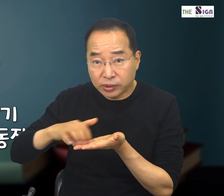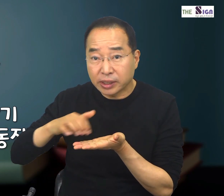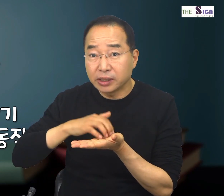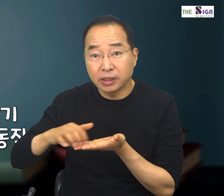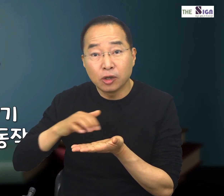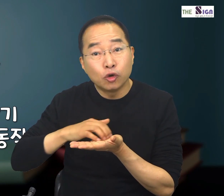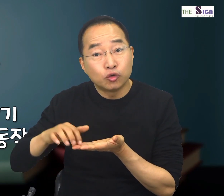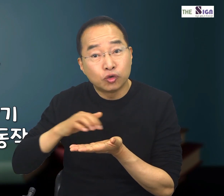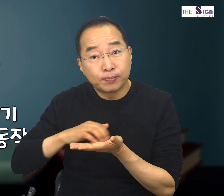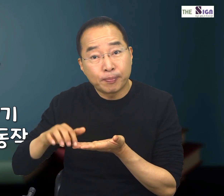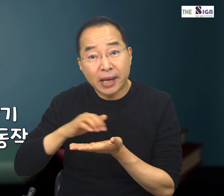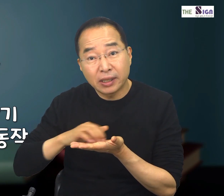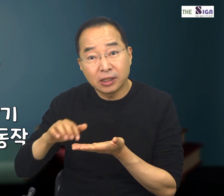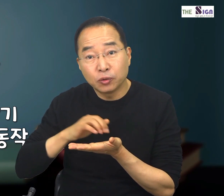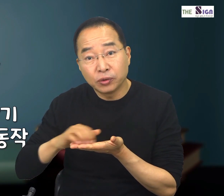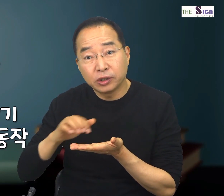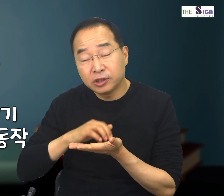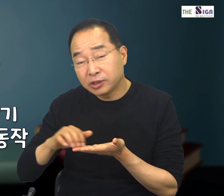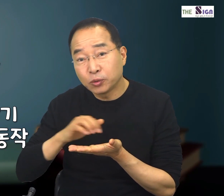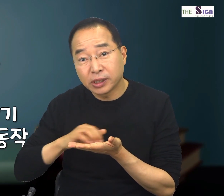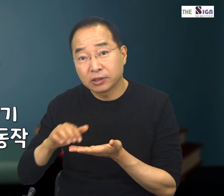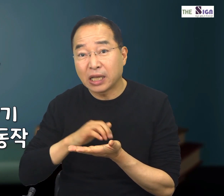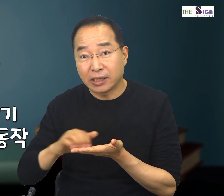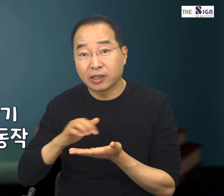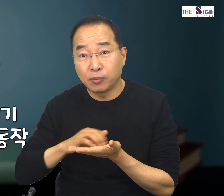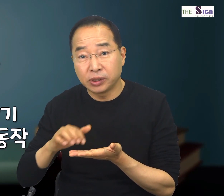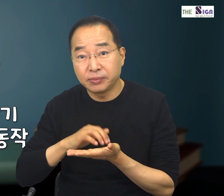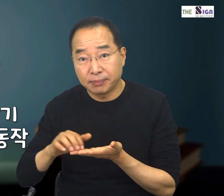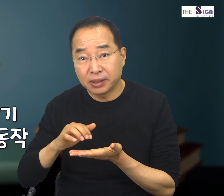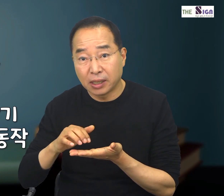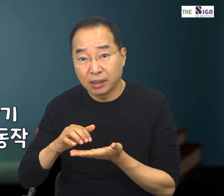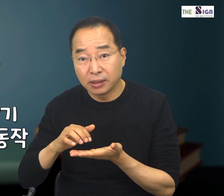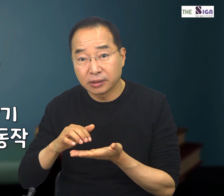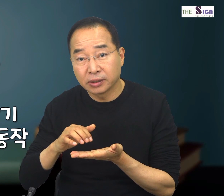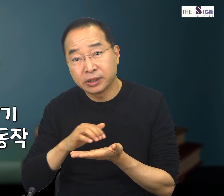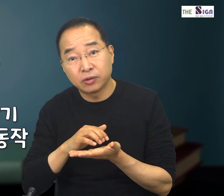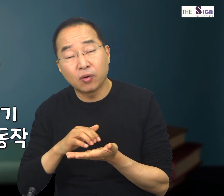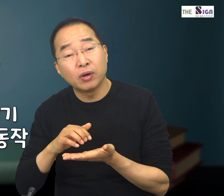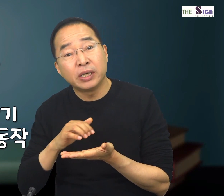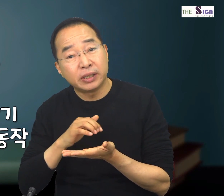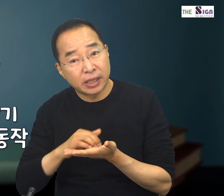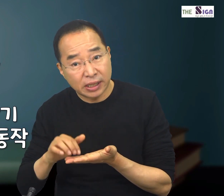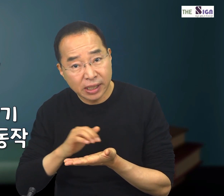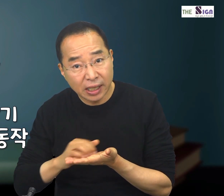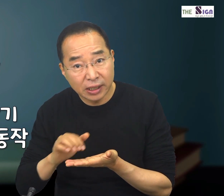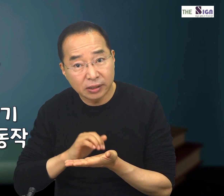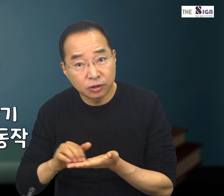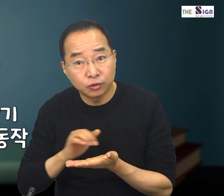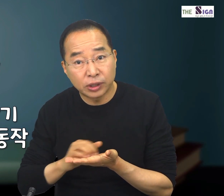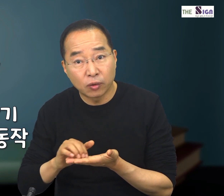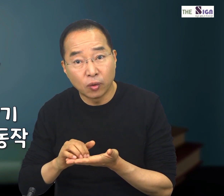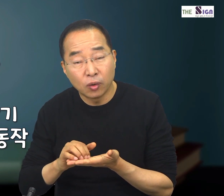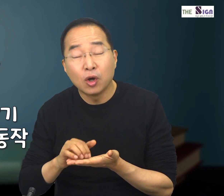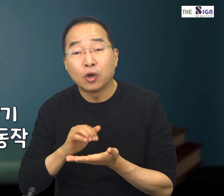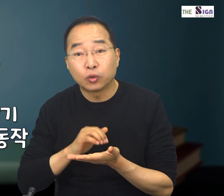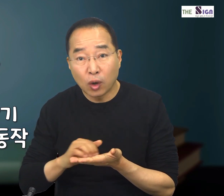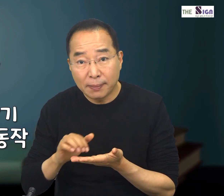동작이 주판을 놓는 이 동작에서 나왔다고 보시면 됩니다. 그리고 이게 계산한다는 뜻도 되고 또